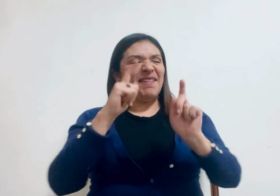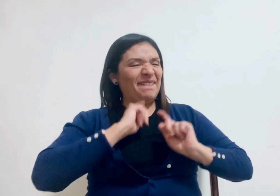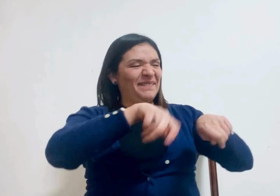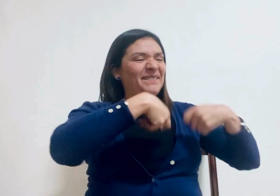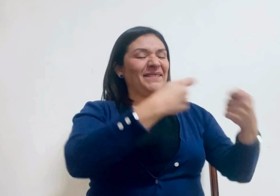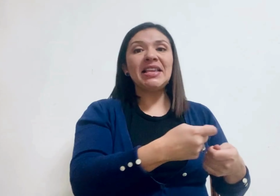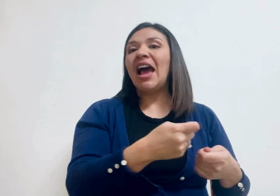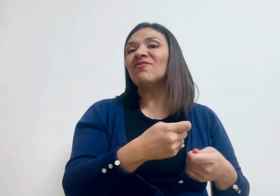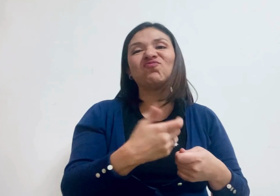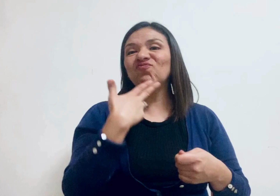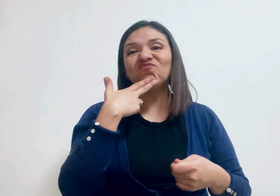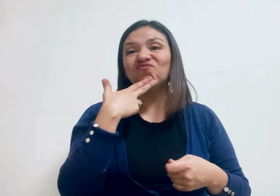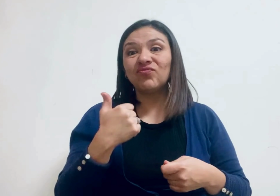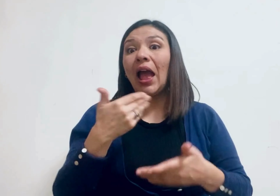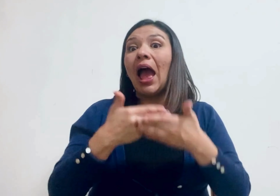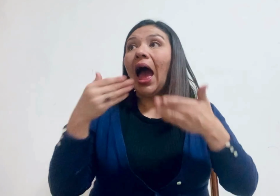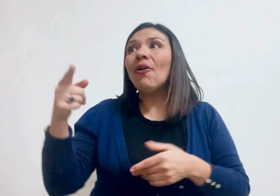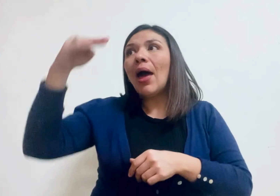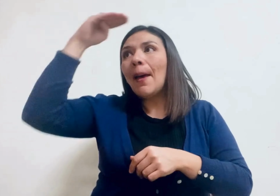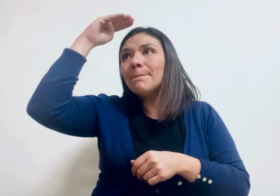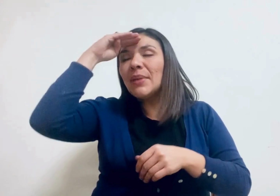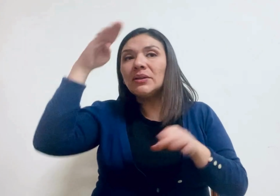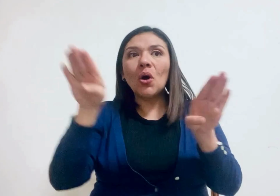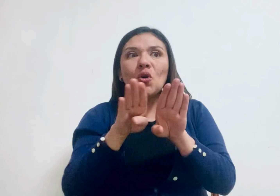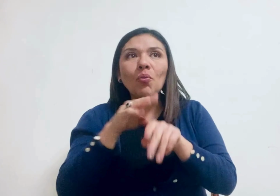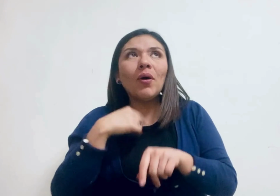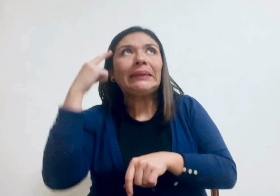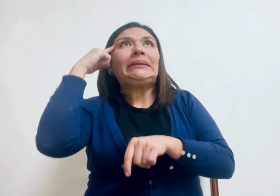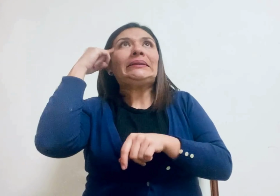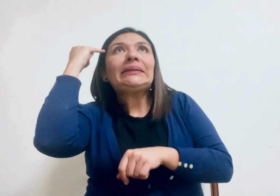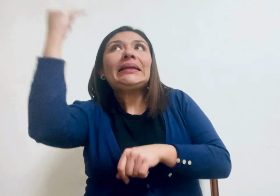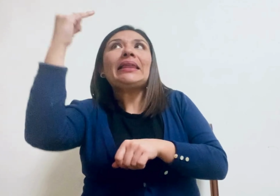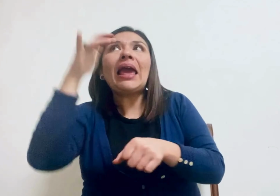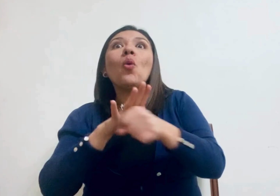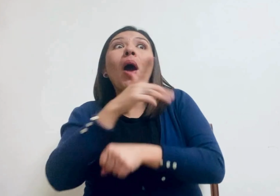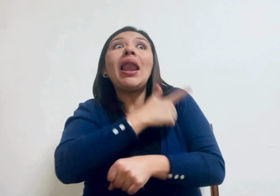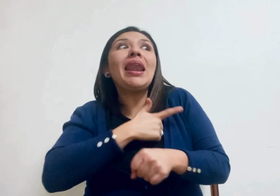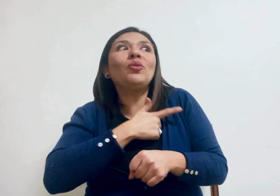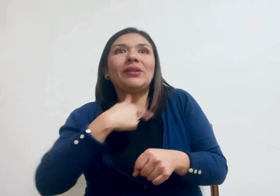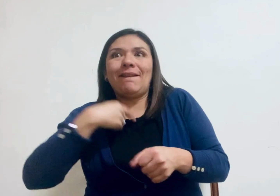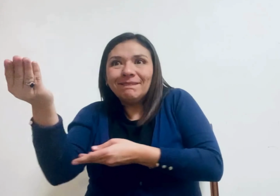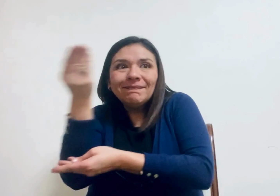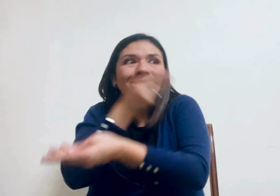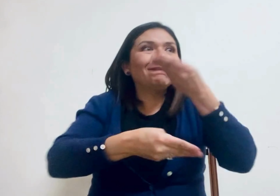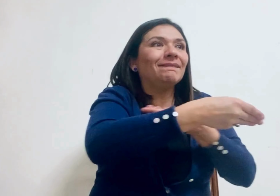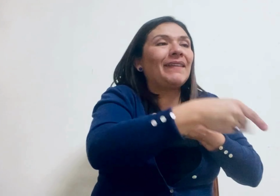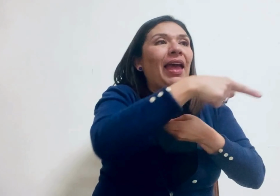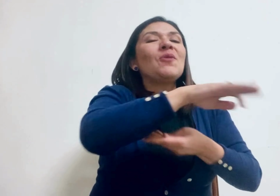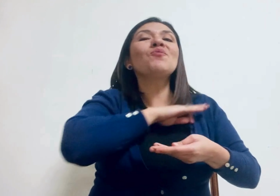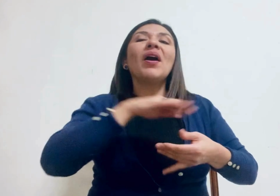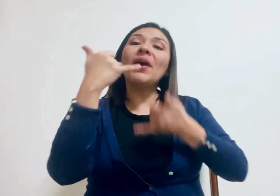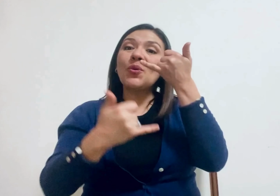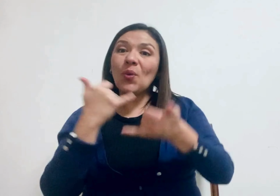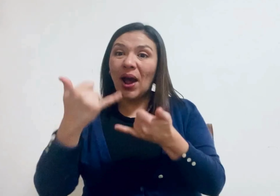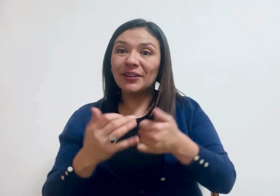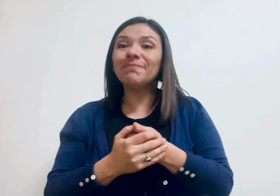que quiera ya no funciona. Entonces tiene él que empezar a pensar qué cosas le sirven a su hermanito y le gustan a su hermanito para que pueda hacer este